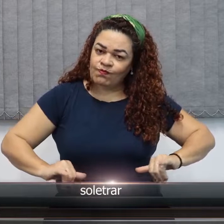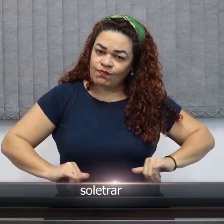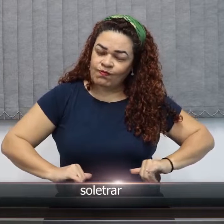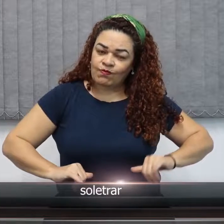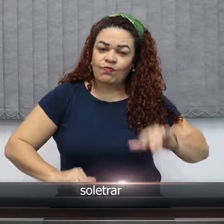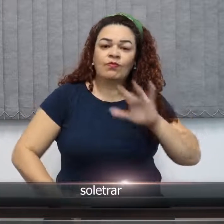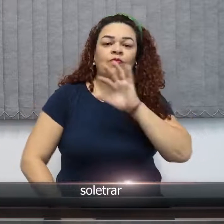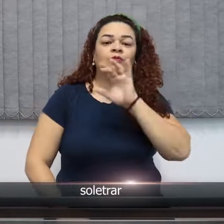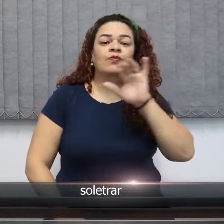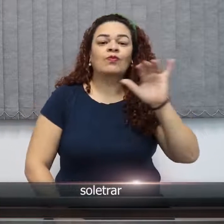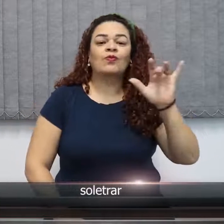soletrar,